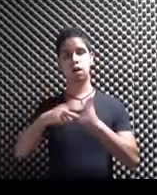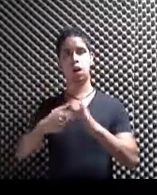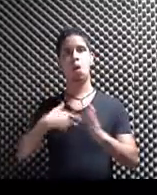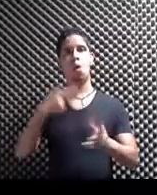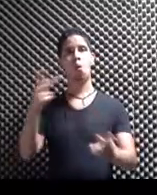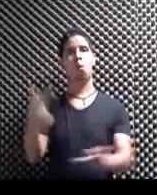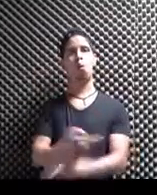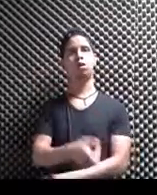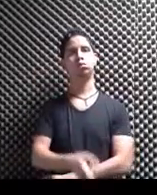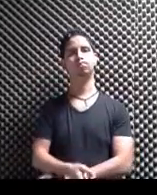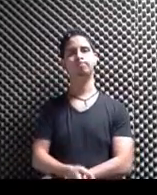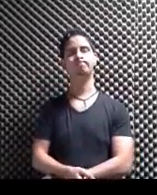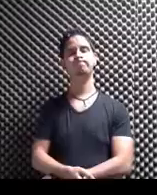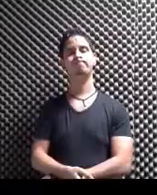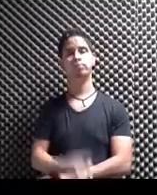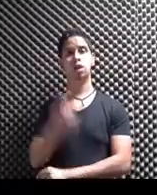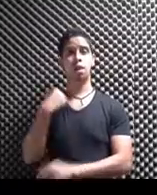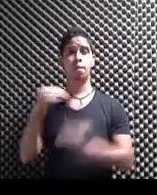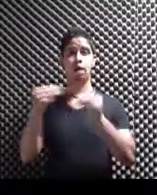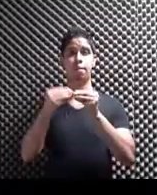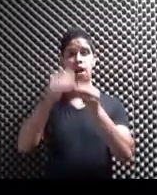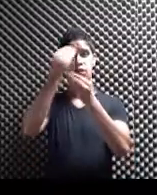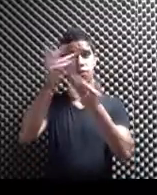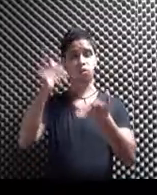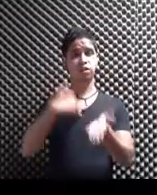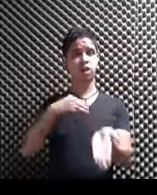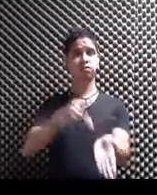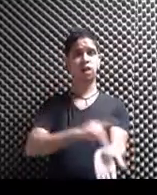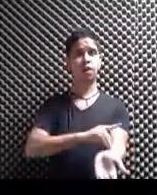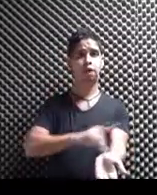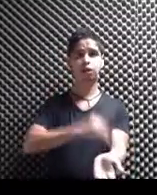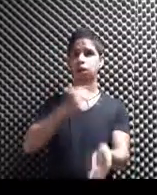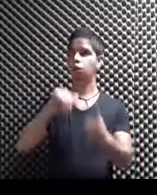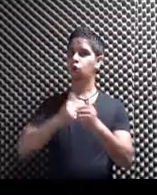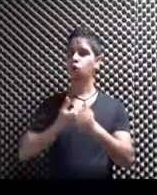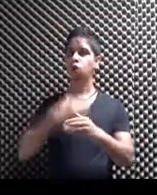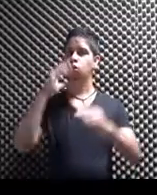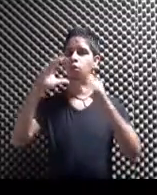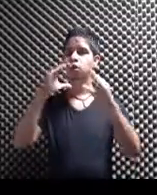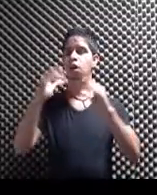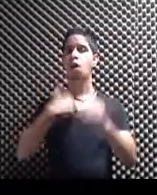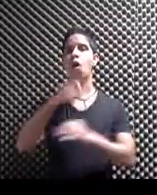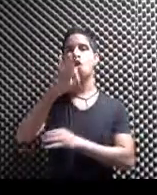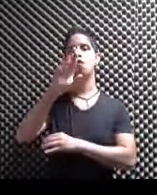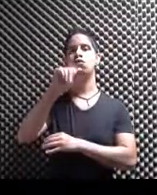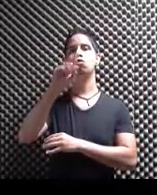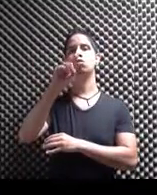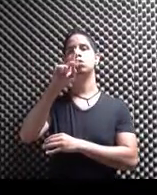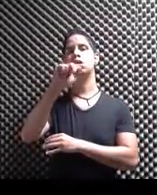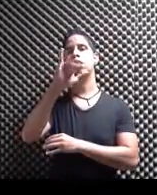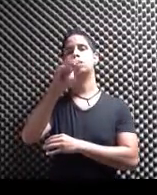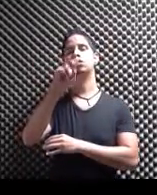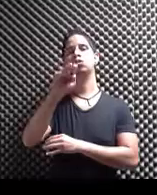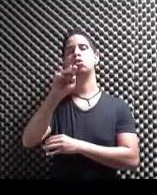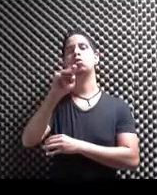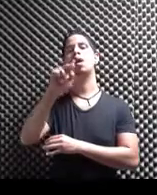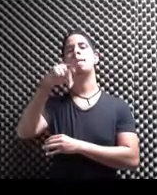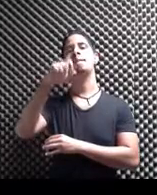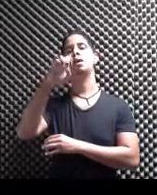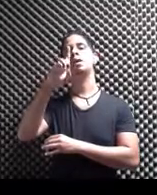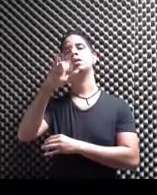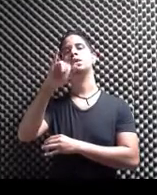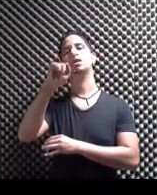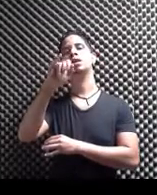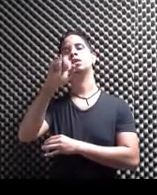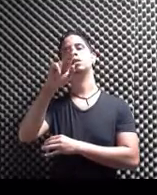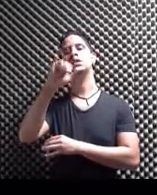así que para más detalles sobre esta condición y los servicios por favor comuníquense a la Fundación Pediátrica de Diabetes que